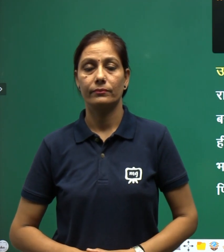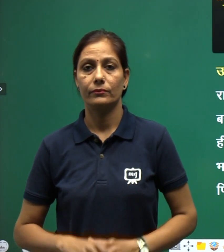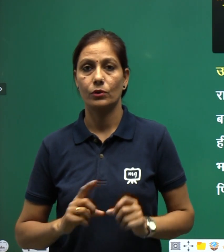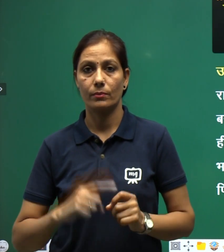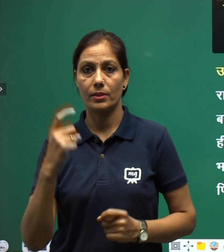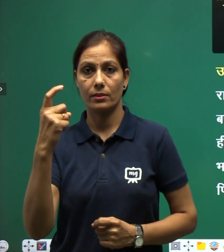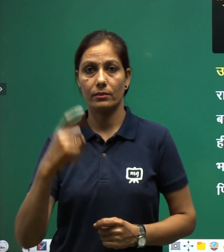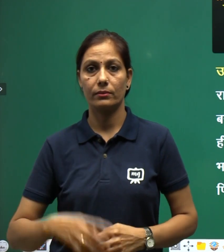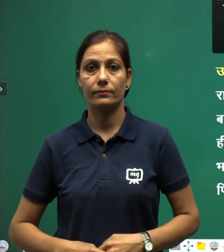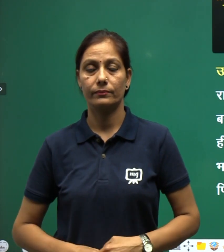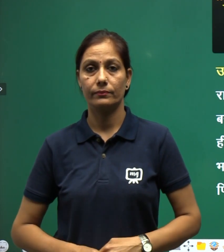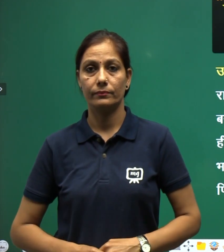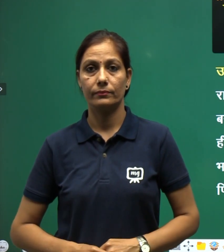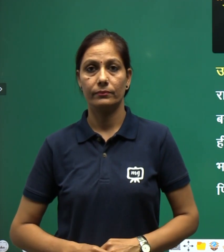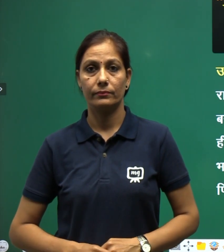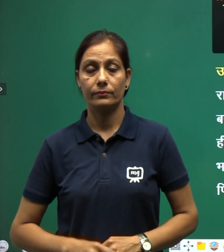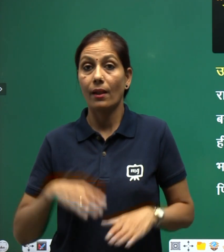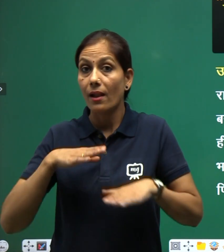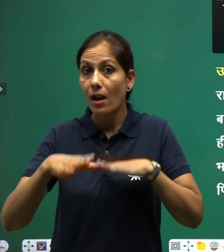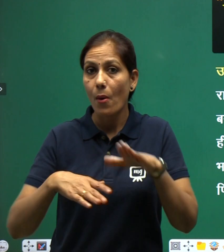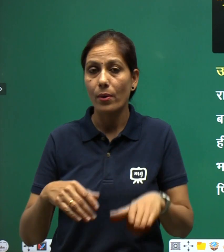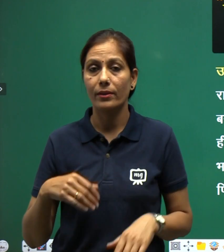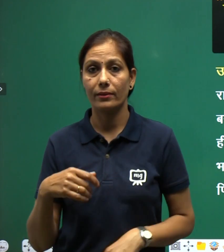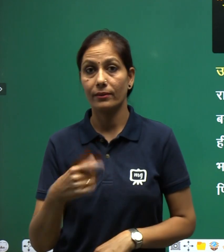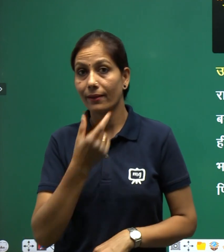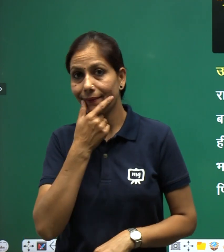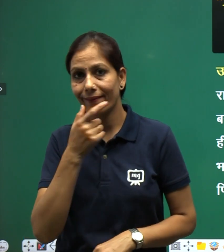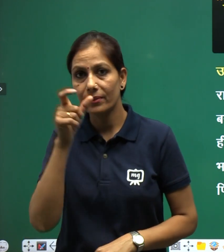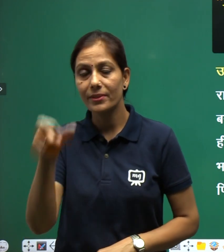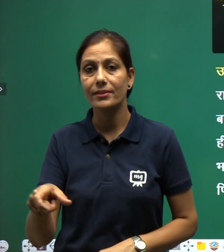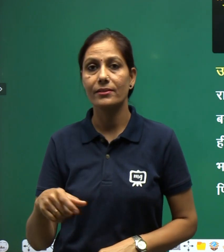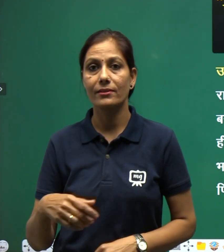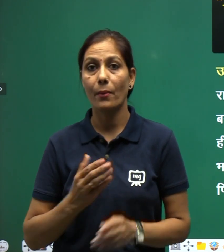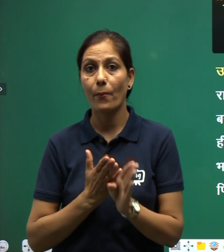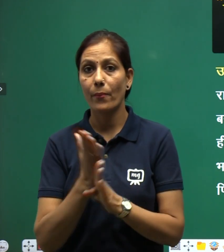प्रश्न 7, चार्ली से प्रेरित होकर